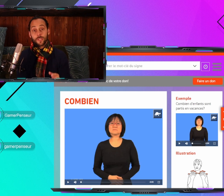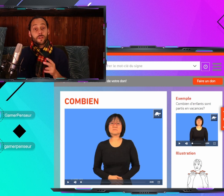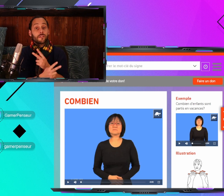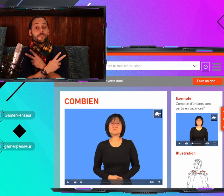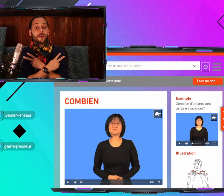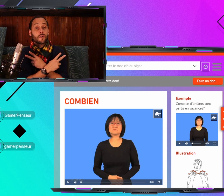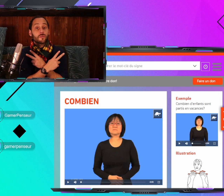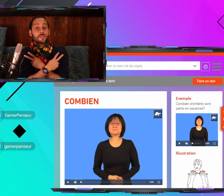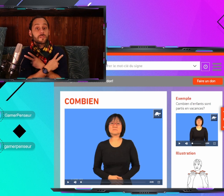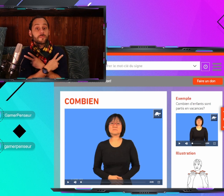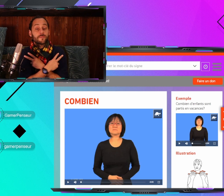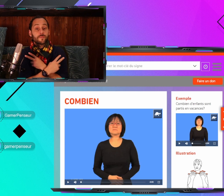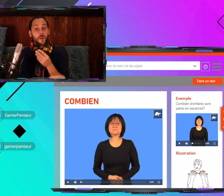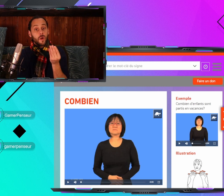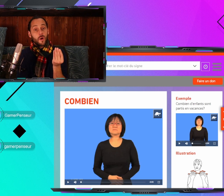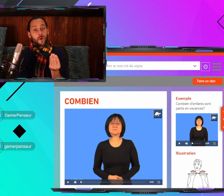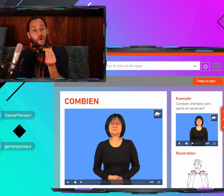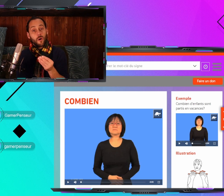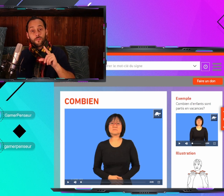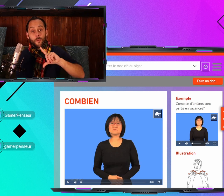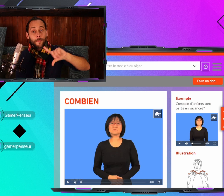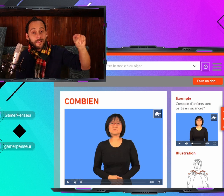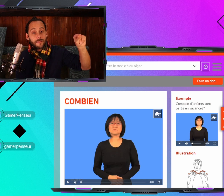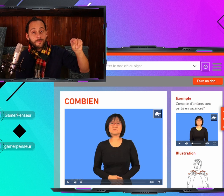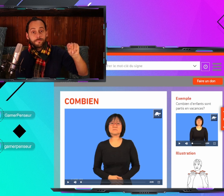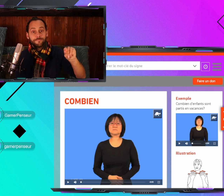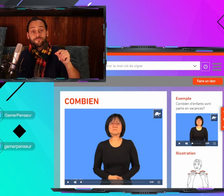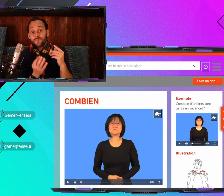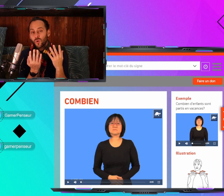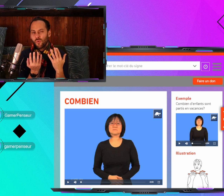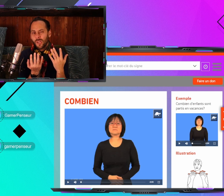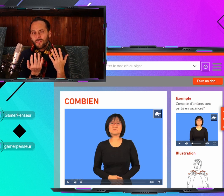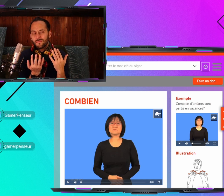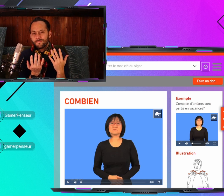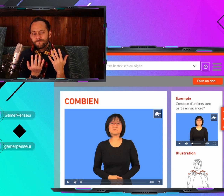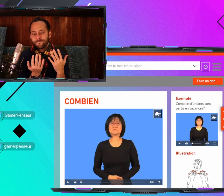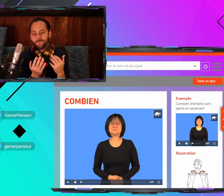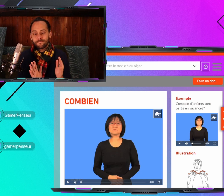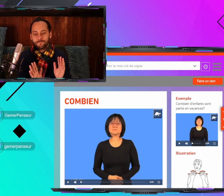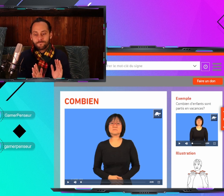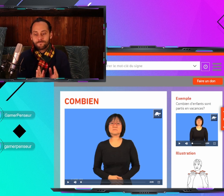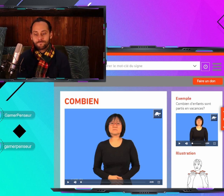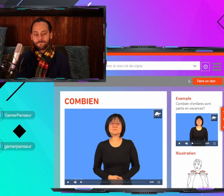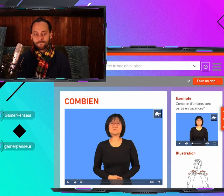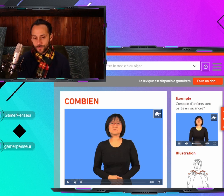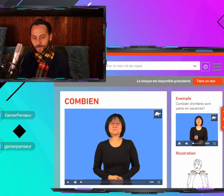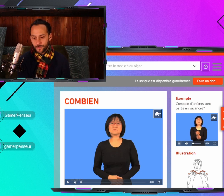Moi, je mettrais vacances, enfant parti, combien?